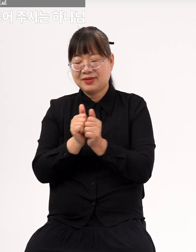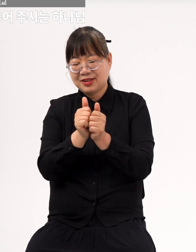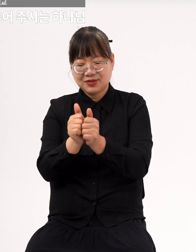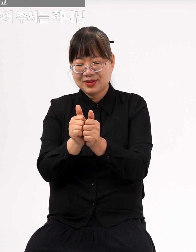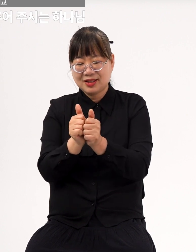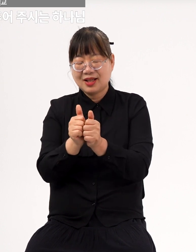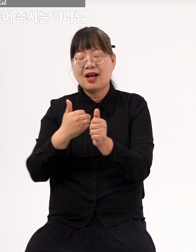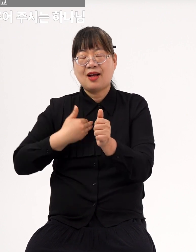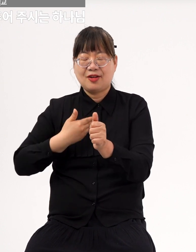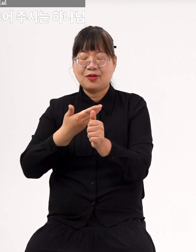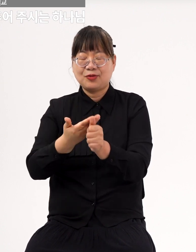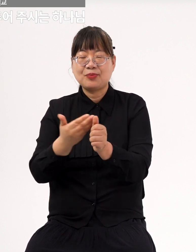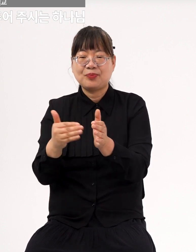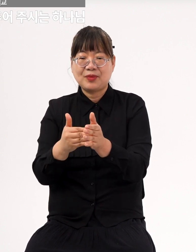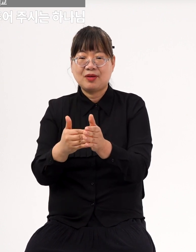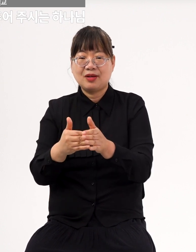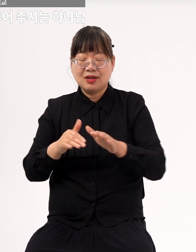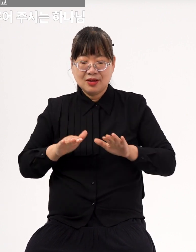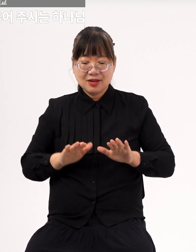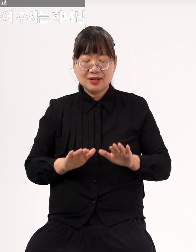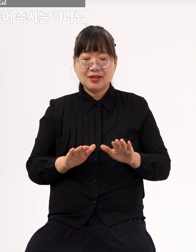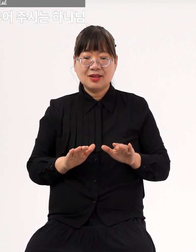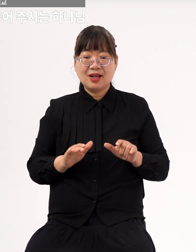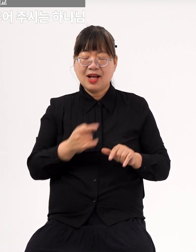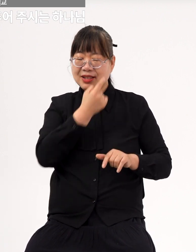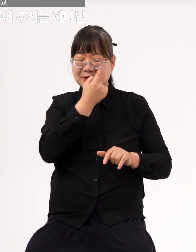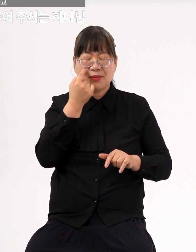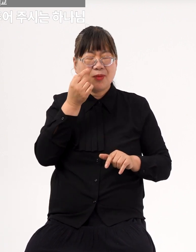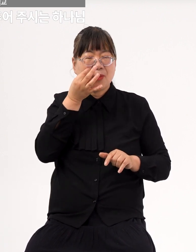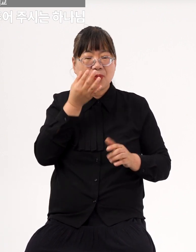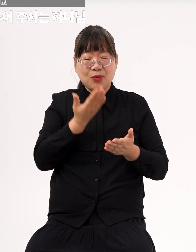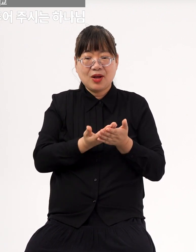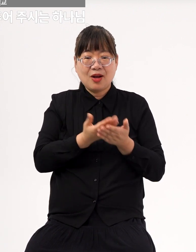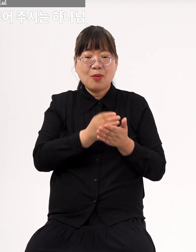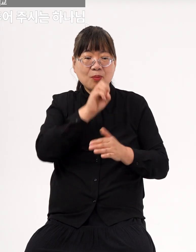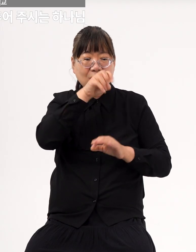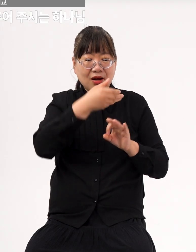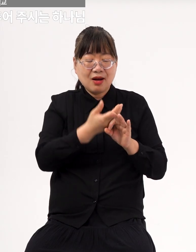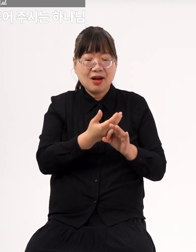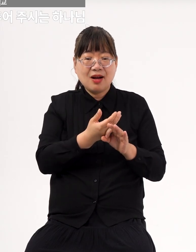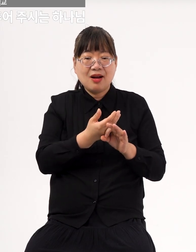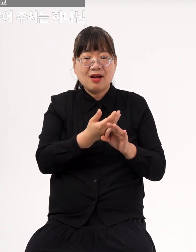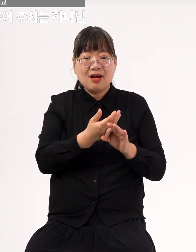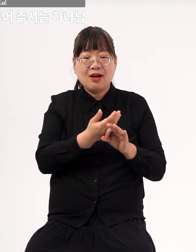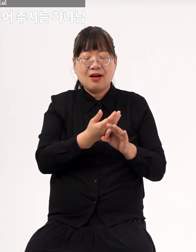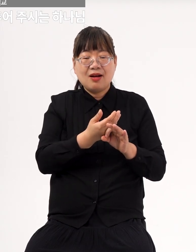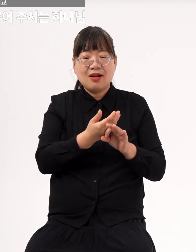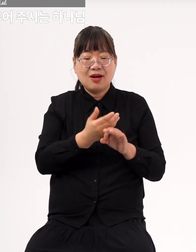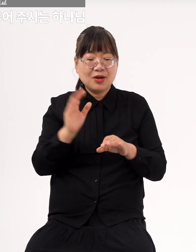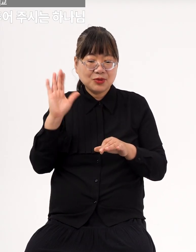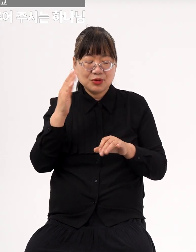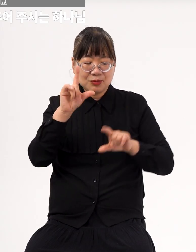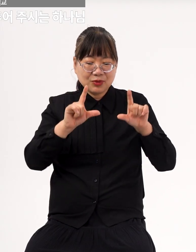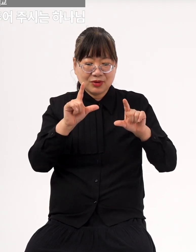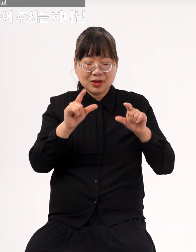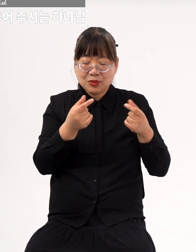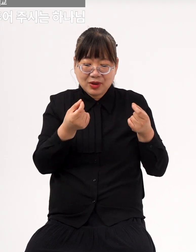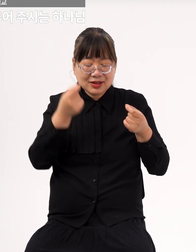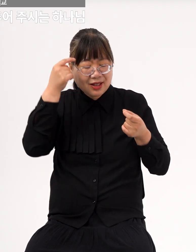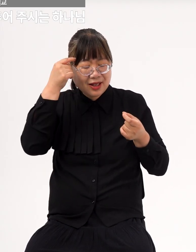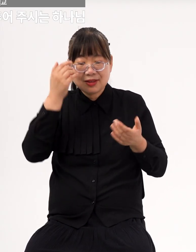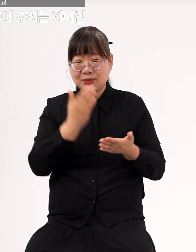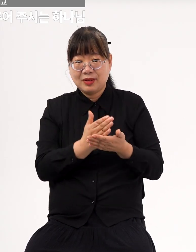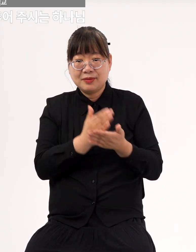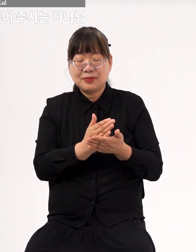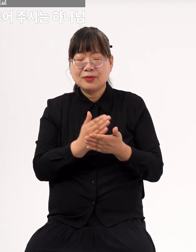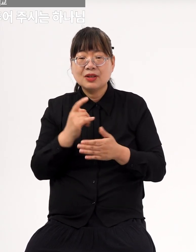하시는구나. 근데 요즘에도 막 이런 증표 보여달라 그러면 이걸 요즘과 일반화시켜서는 안 됩니다.